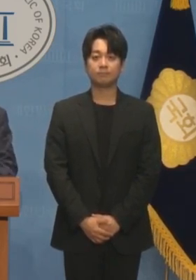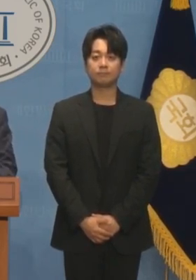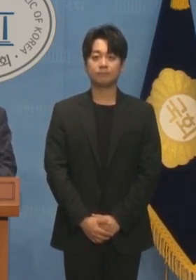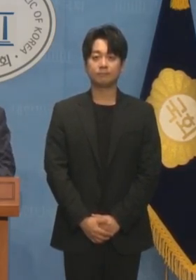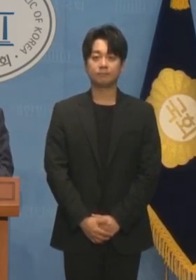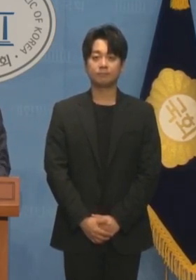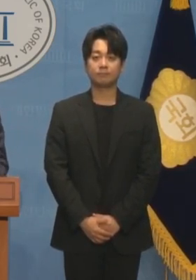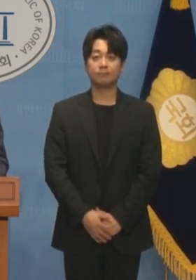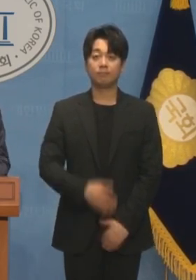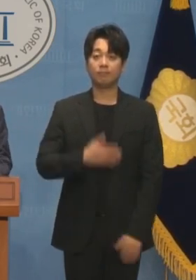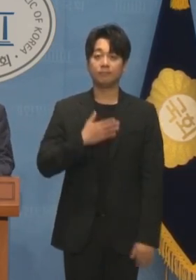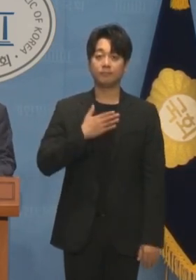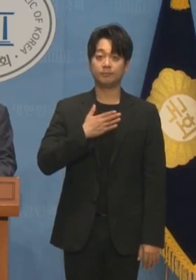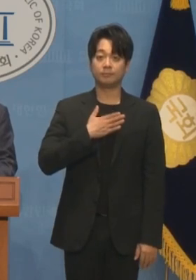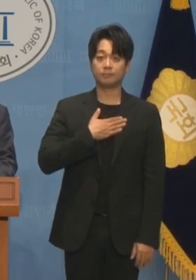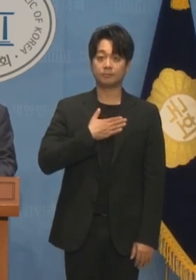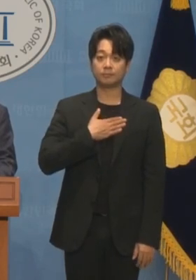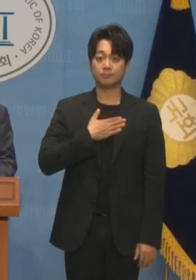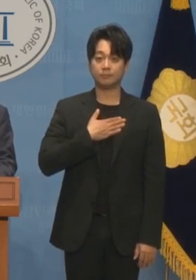저는